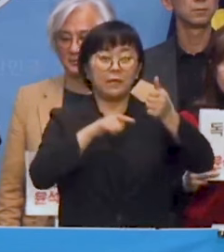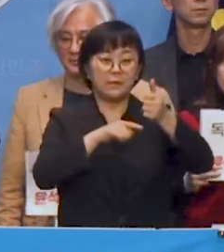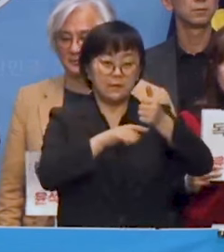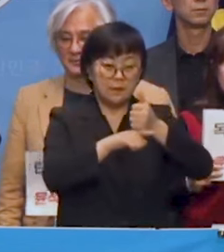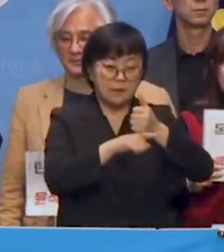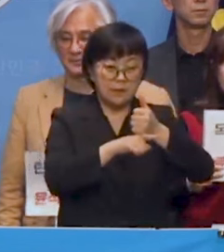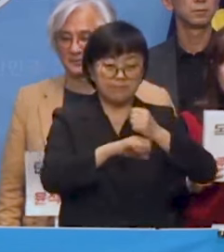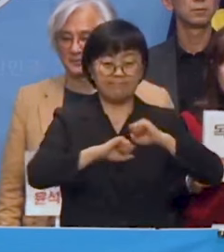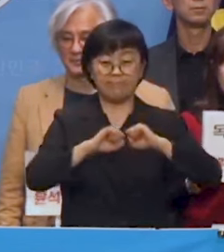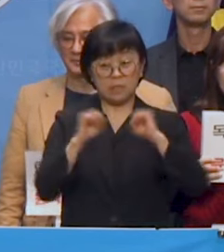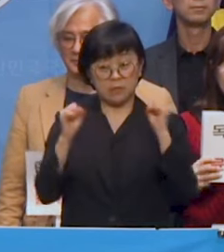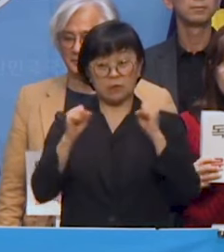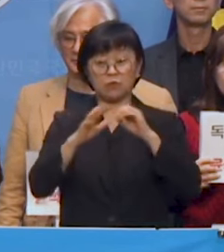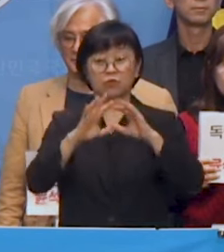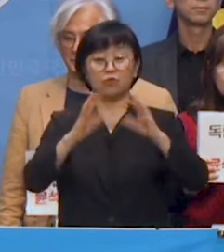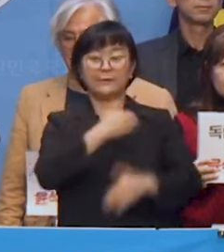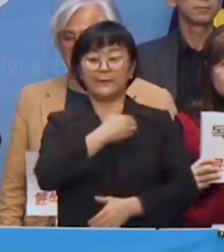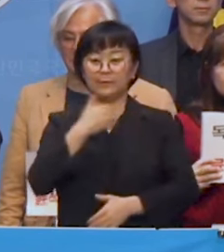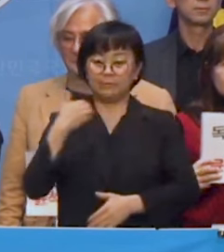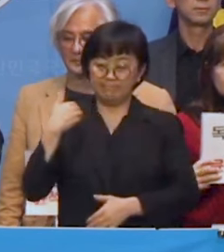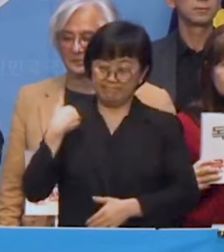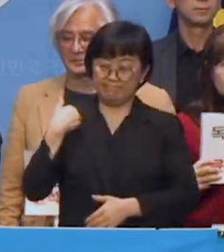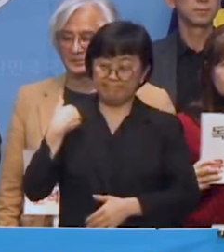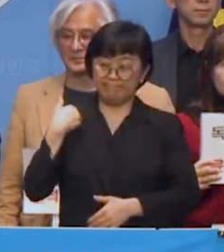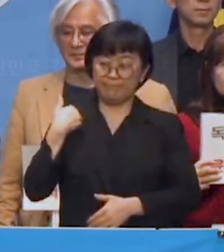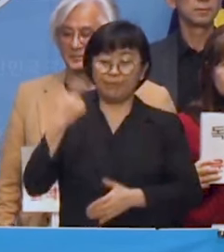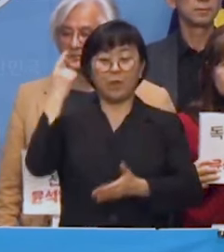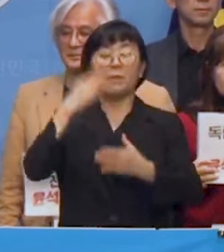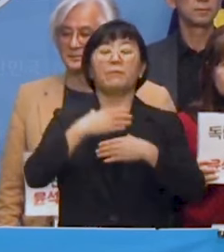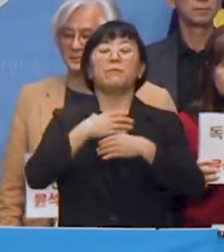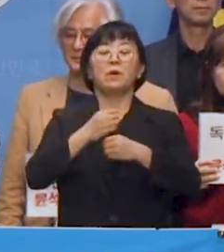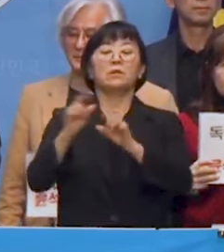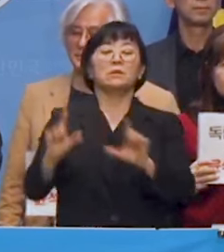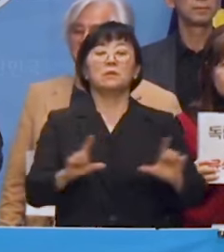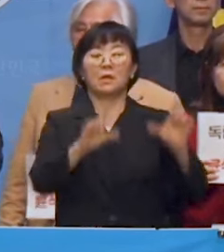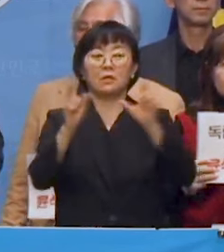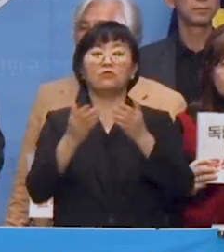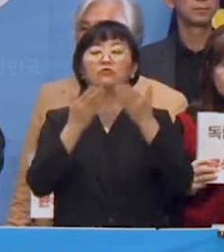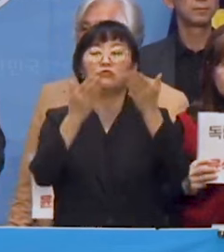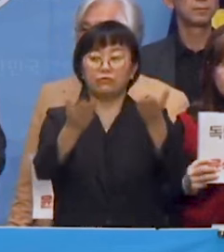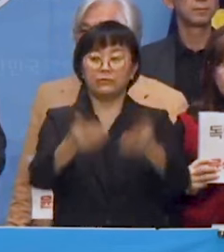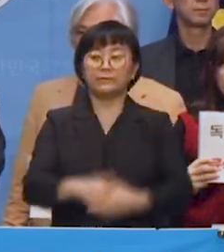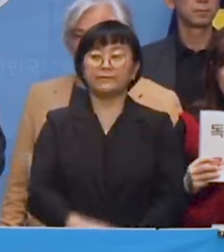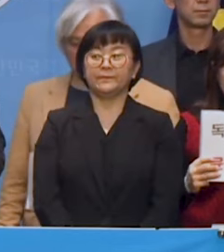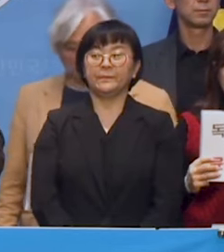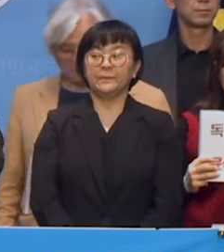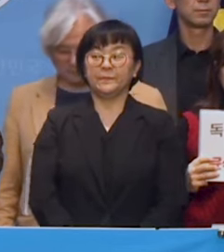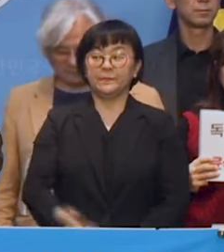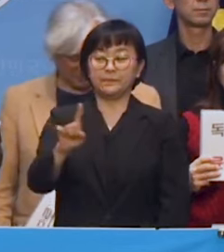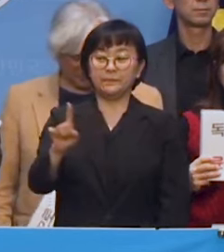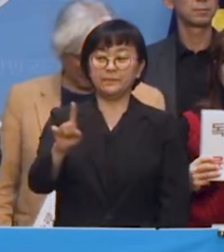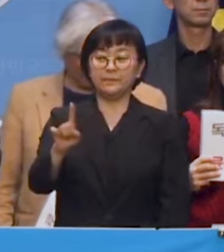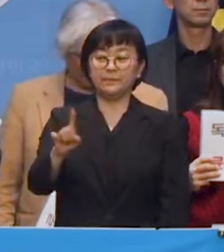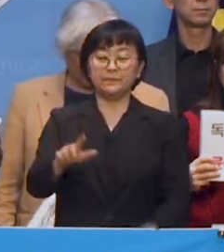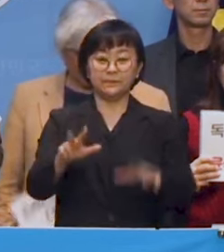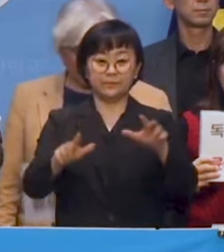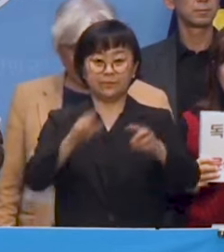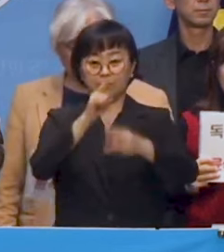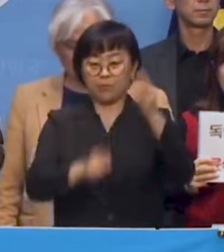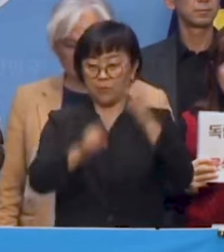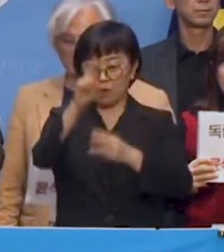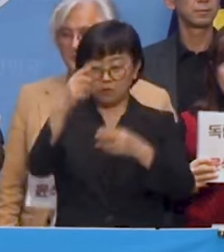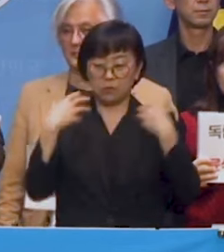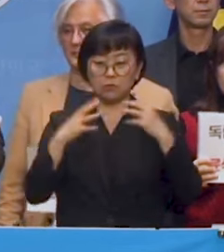받들고 그 국민들이 당당하고 평안하게 살아가게 하는 것입니다. 그러나 어떻습니까? 지금 윤석열